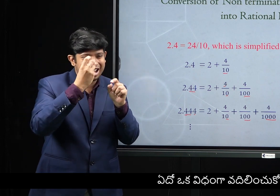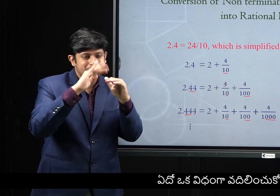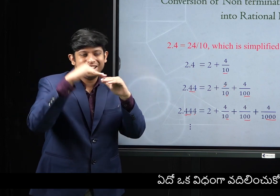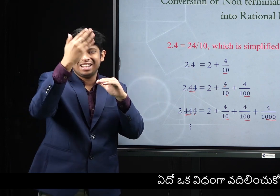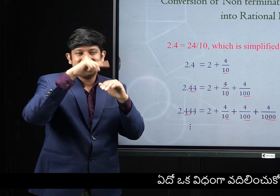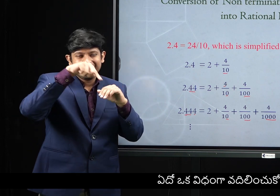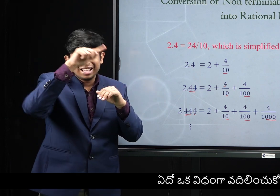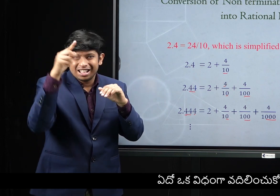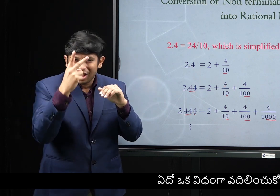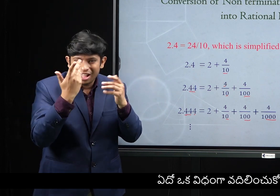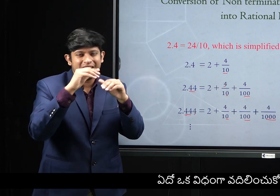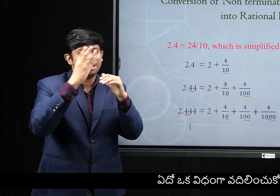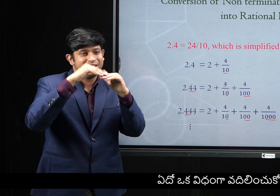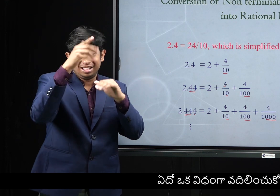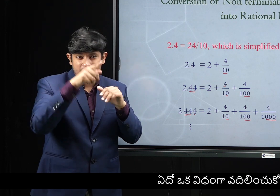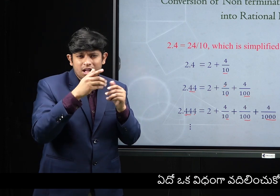విధంగా వదిలించుకోవాలి.